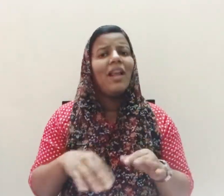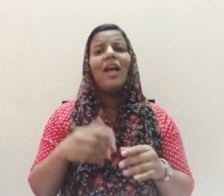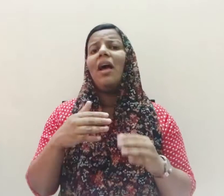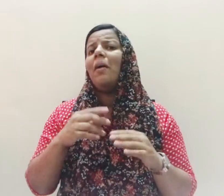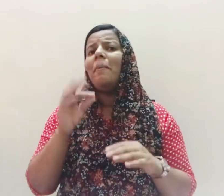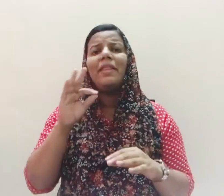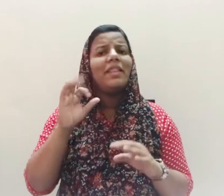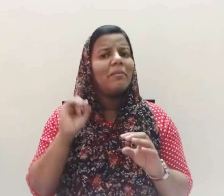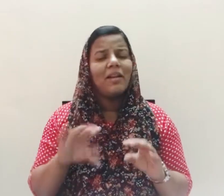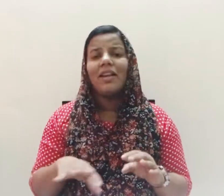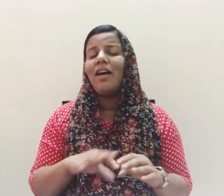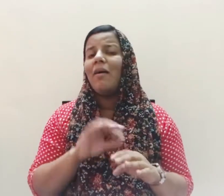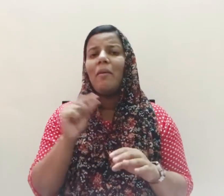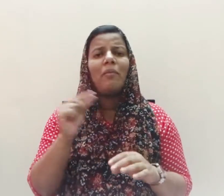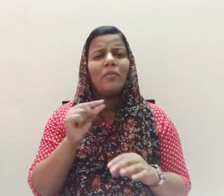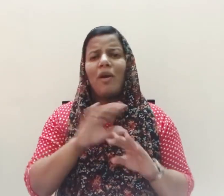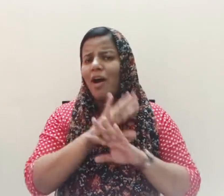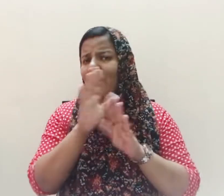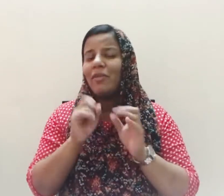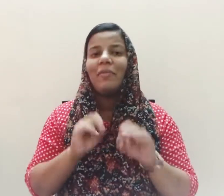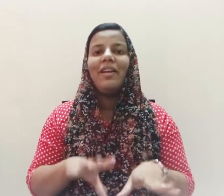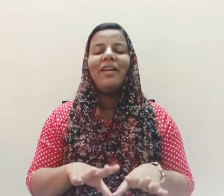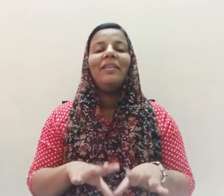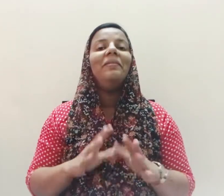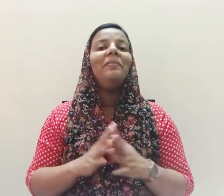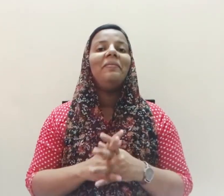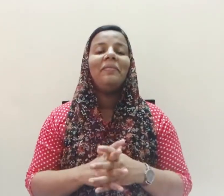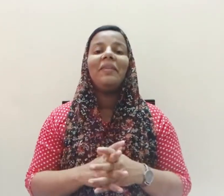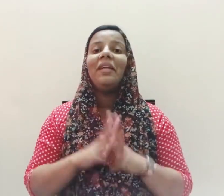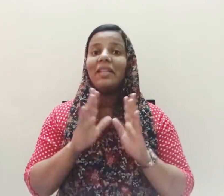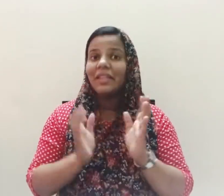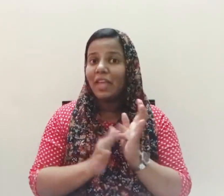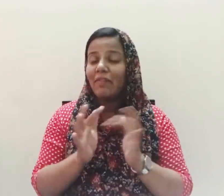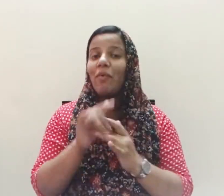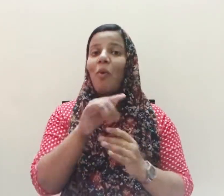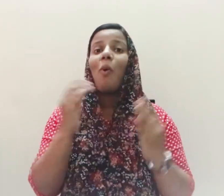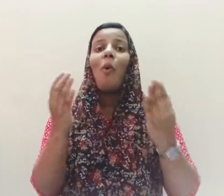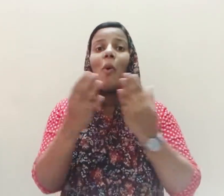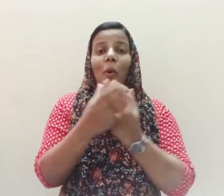സ്പിരിറ്റ്, പരിശുദ്ധാത്മാവ് ജോസഫിനെ നോക്കി പറയുക, ദൈവം ജോസഫിൻ്റെ കൂടെ ഉള്ളത് കൊണ്ട് ജോസഫ്